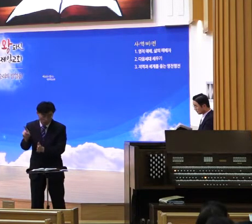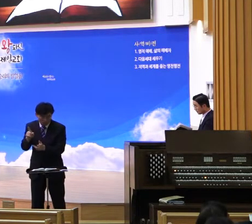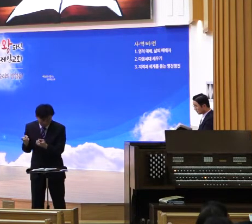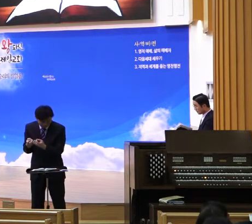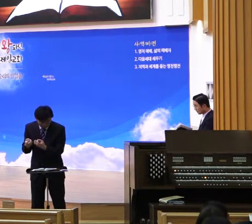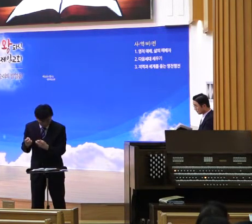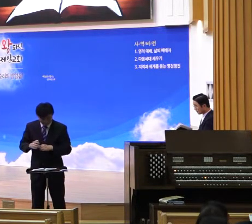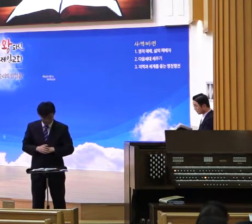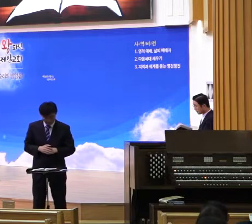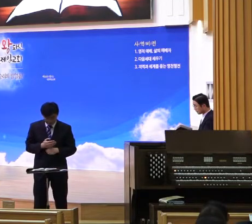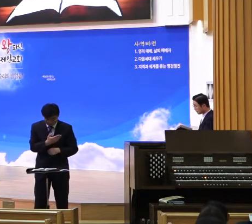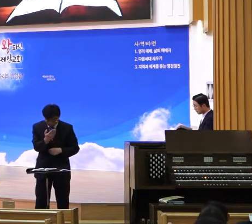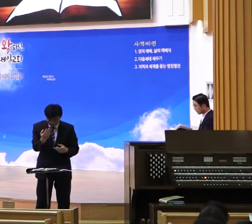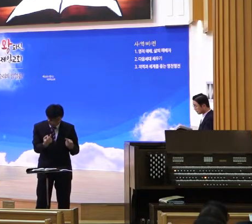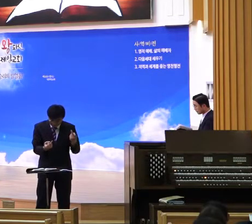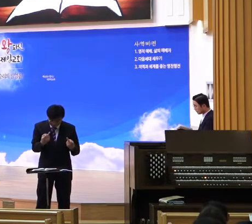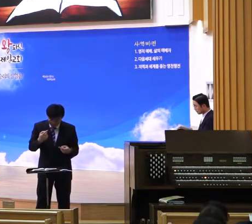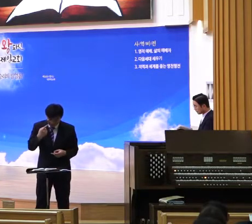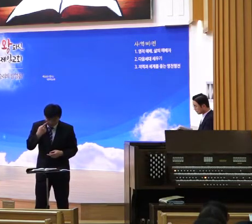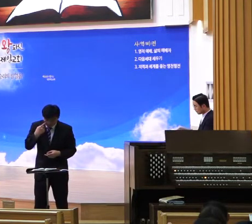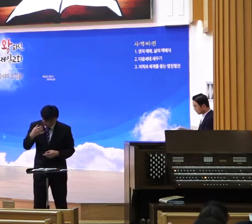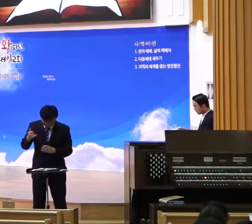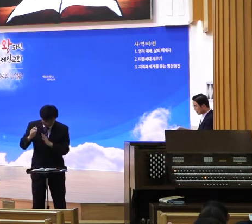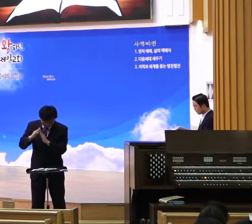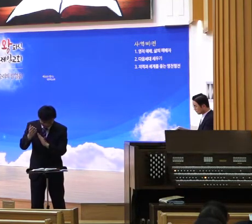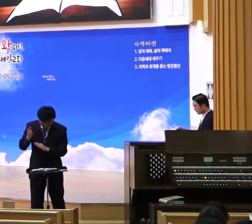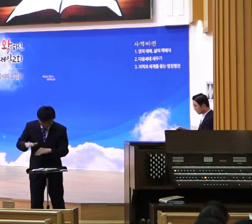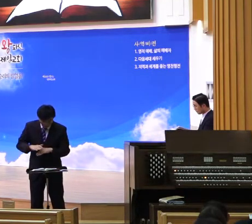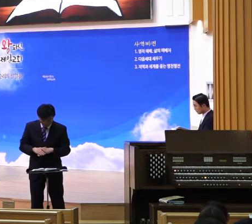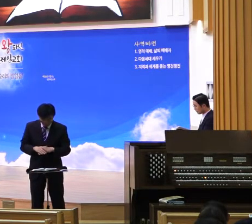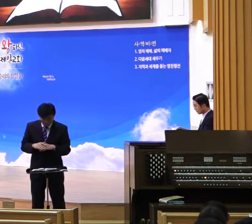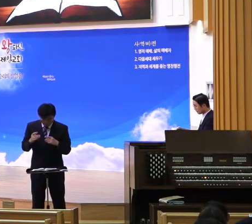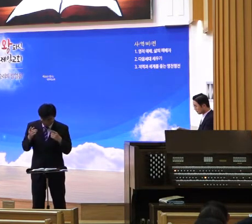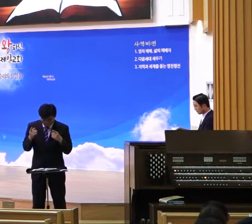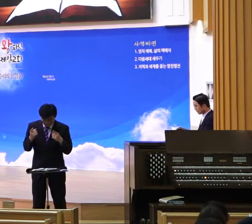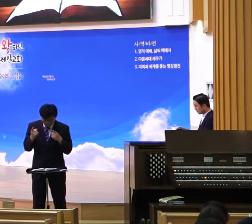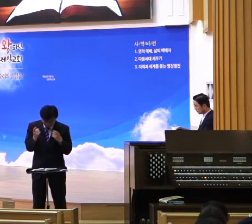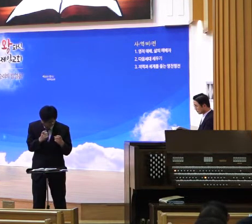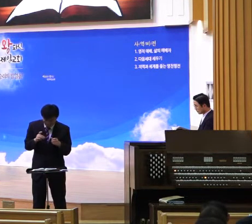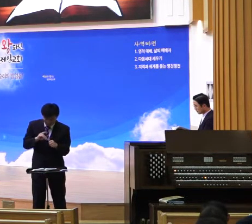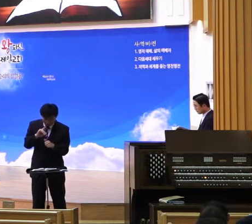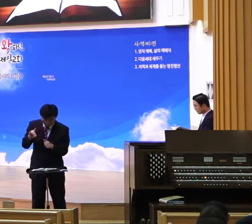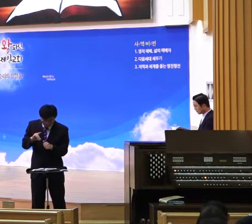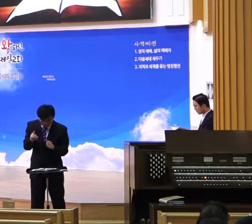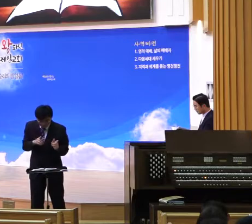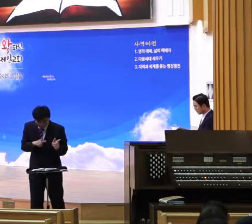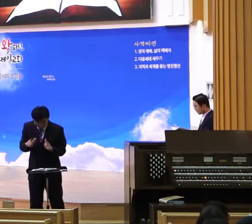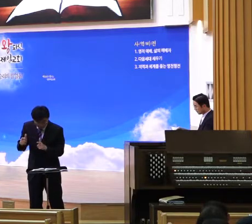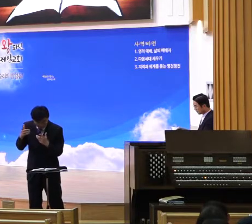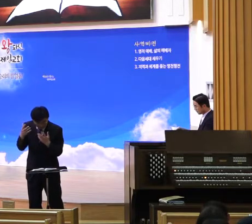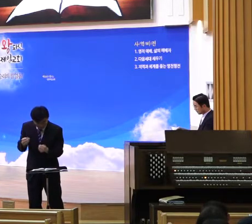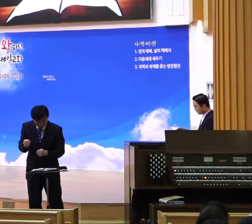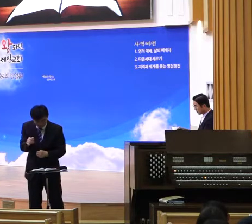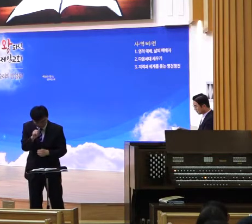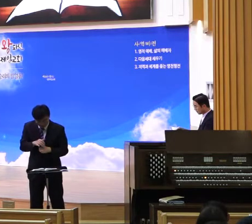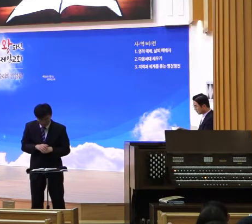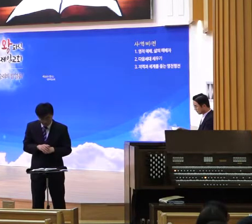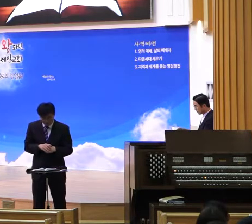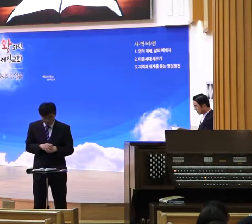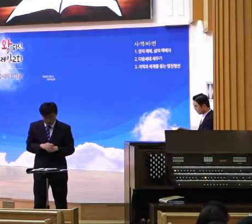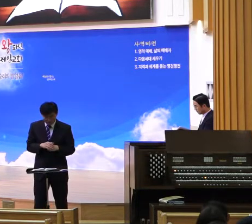형제와 아버지의 집이라도 너를 속이며 내 뒤에서 크게 외치나니 그들이 내게 좋은 말을 할지라도 너는